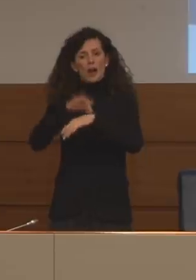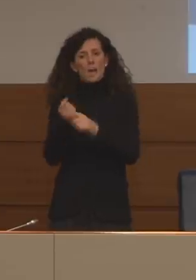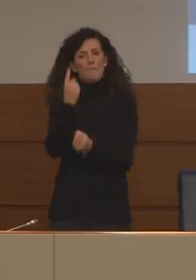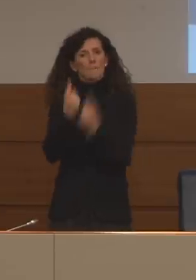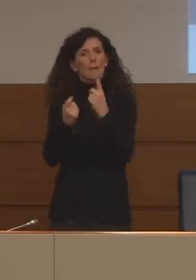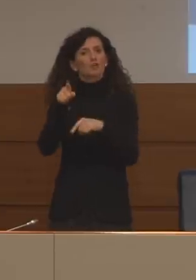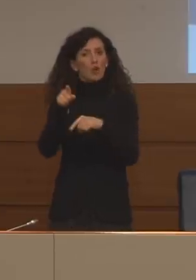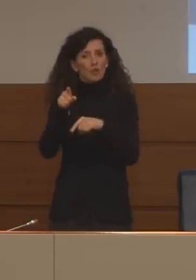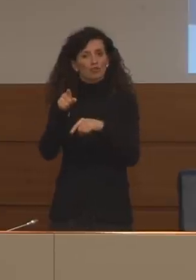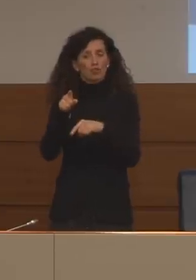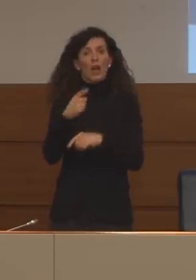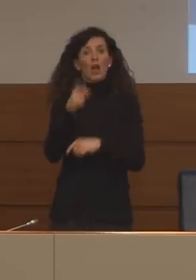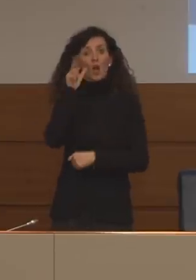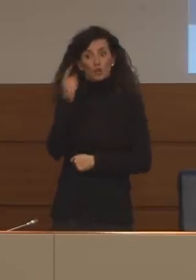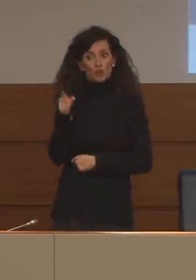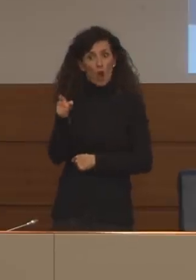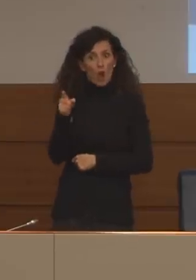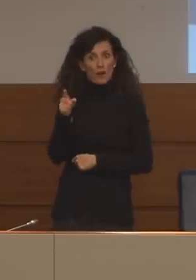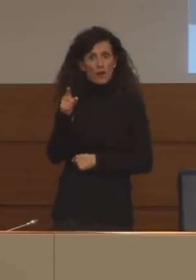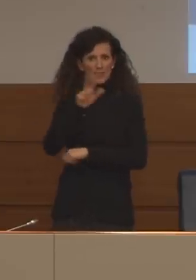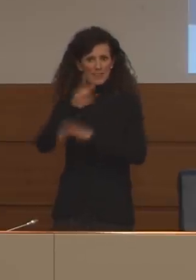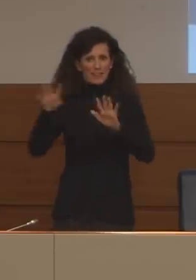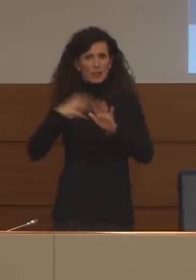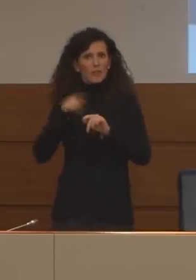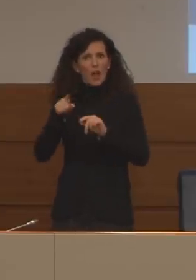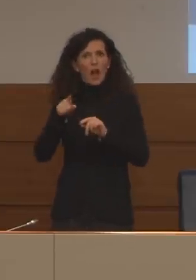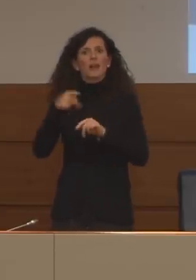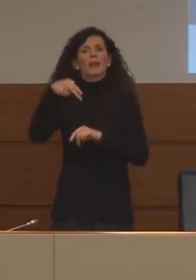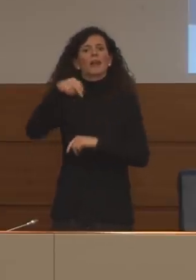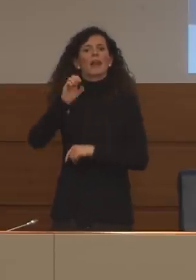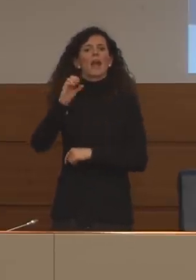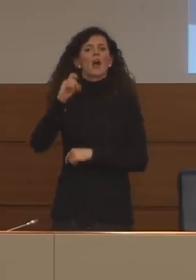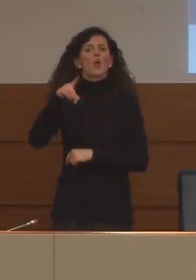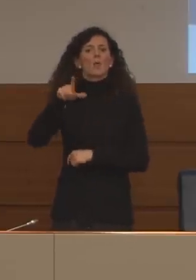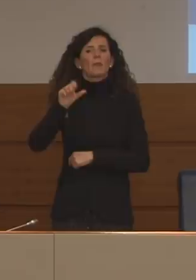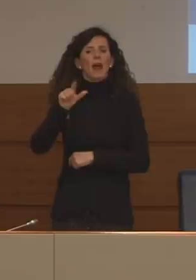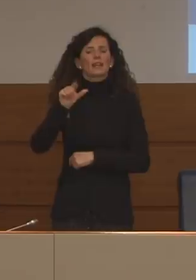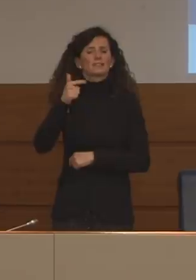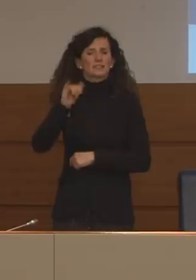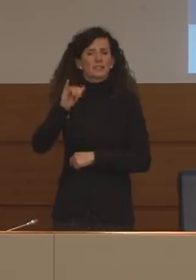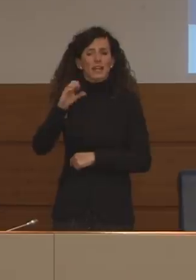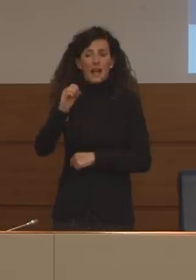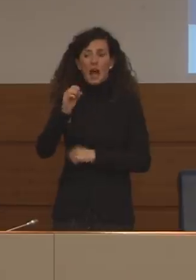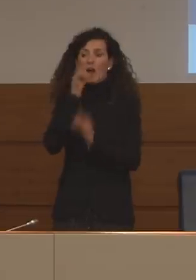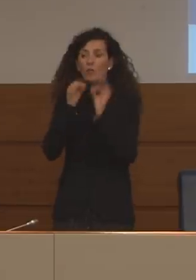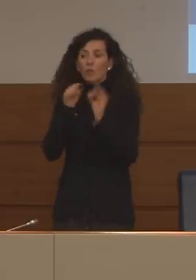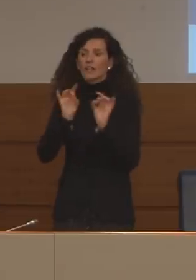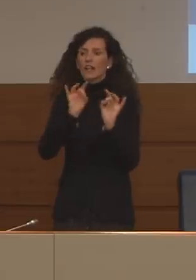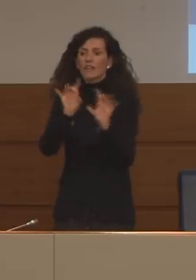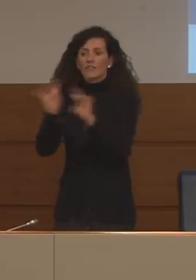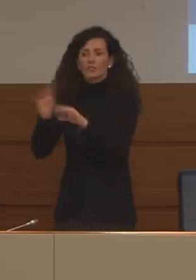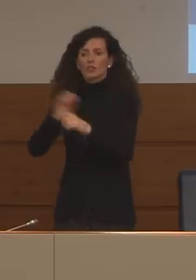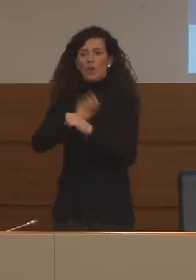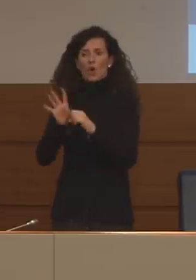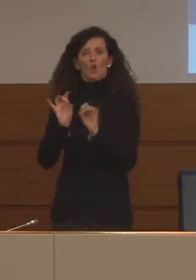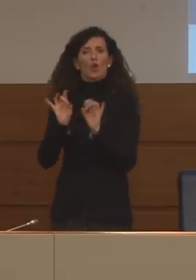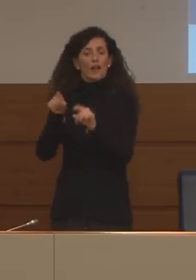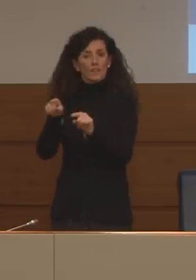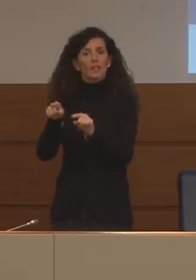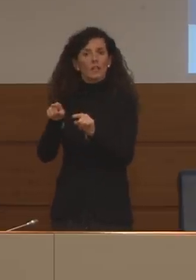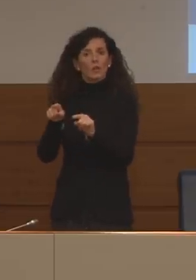donna era neoplastica e che quindi in realtà l'infezione da coronavirus verosimilmente